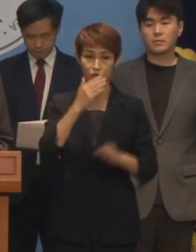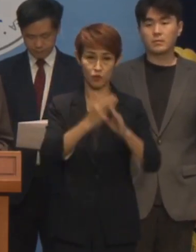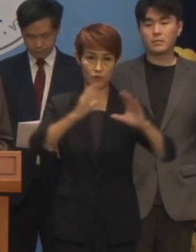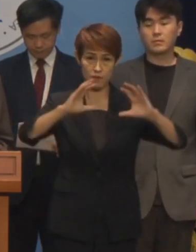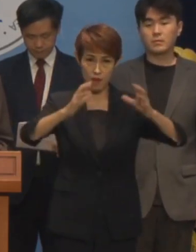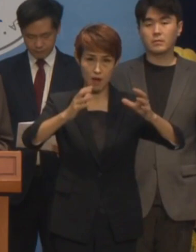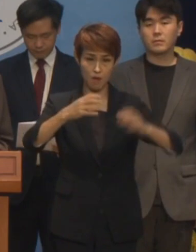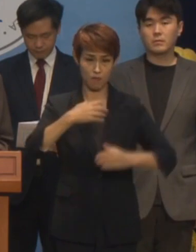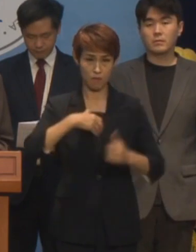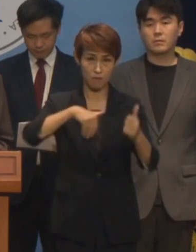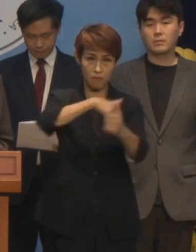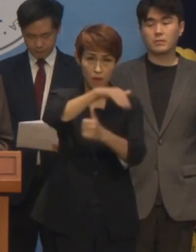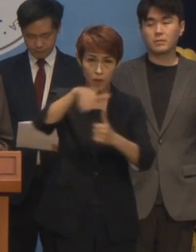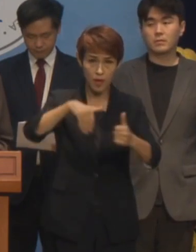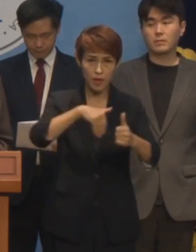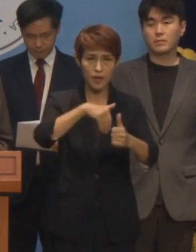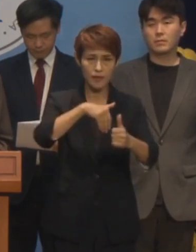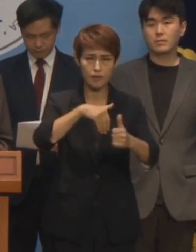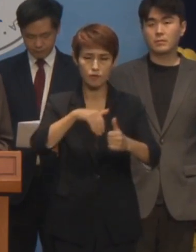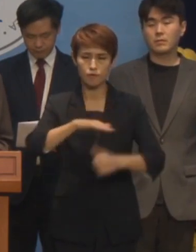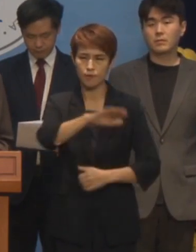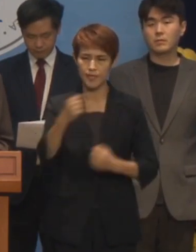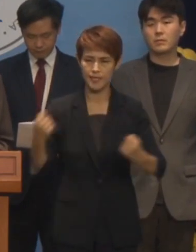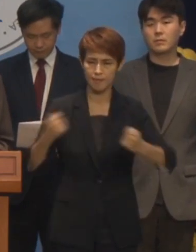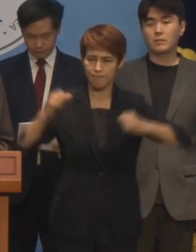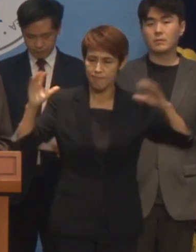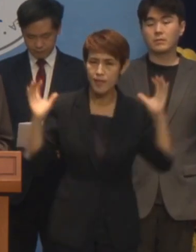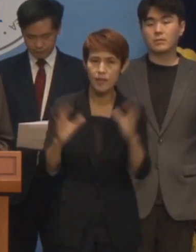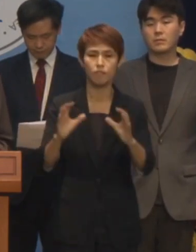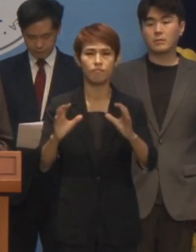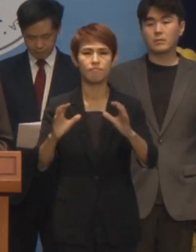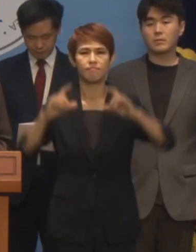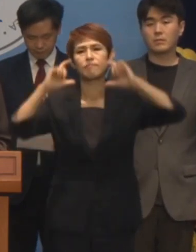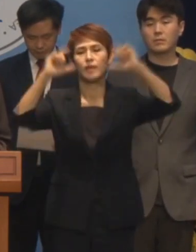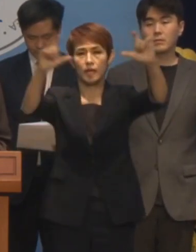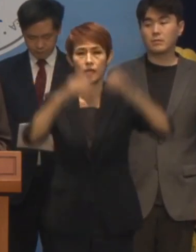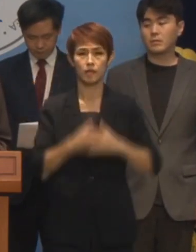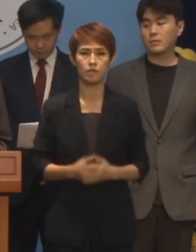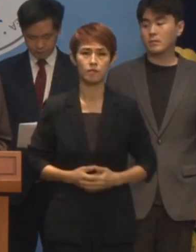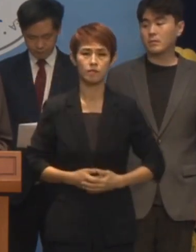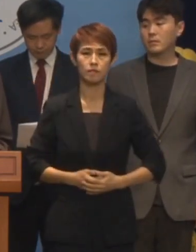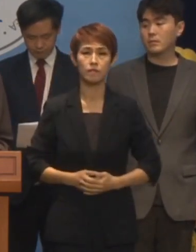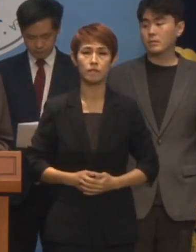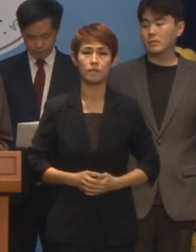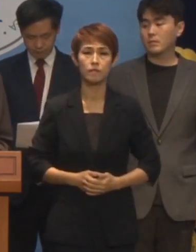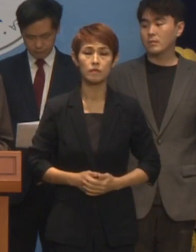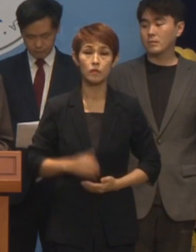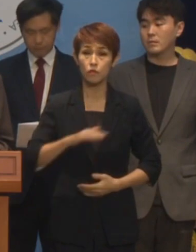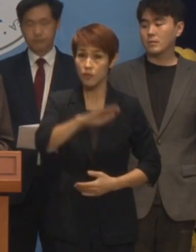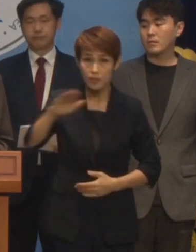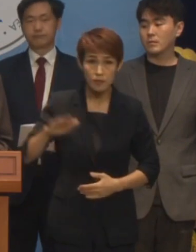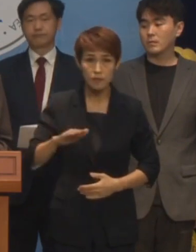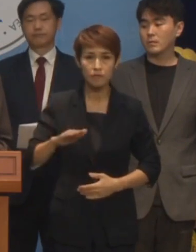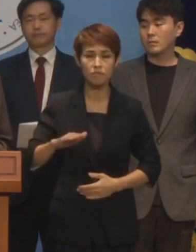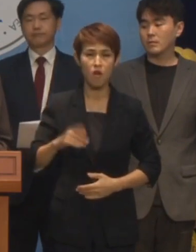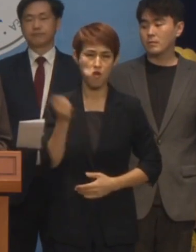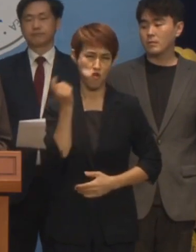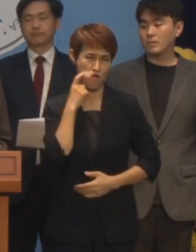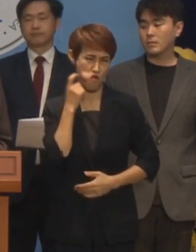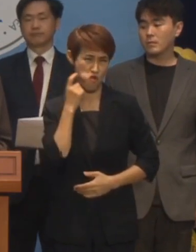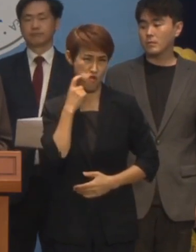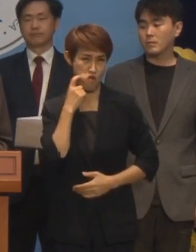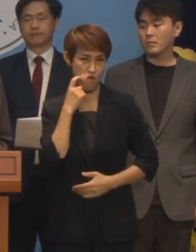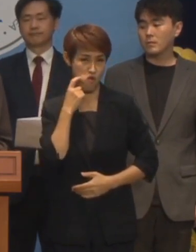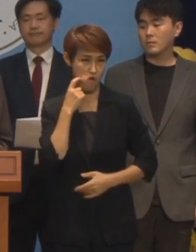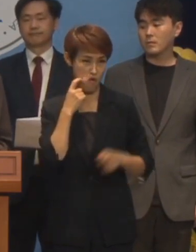위기 앞에 분연히 일어서서 다음과 같이 선언합니다. 하나, 우리는 허위 사실